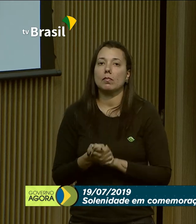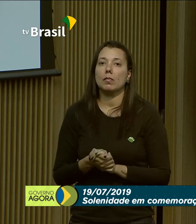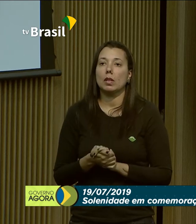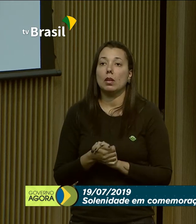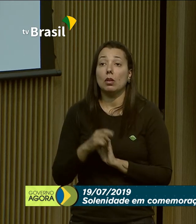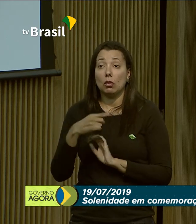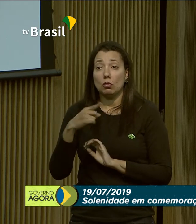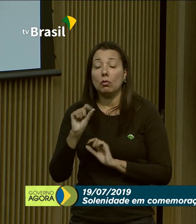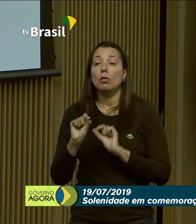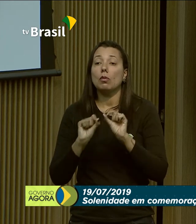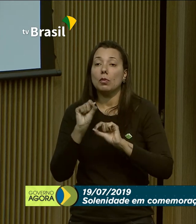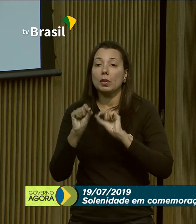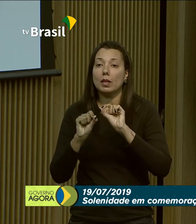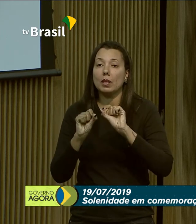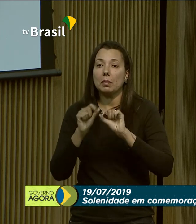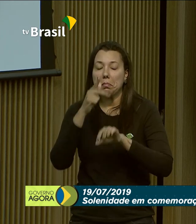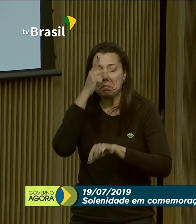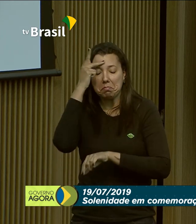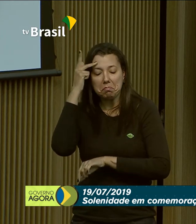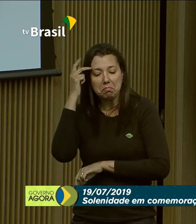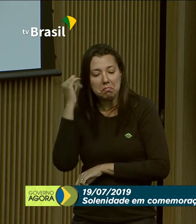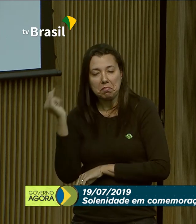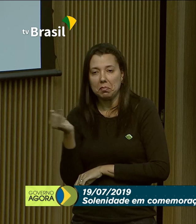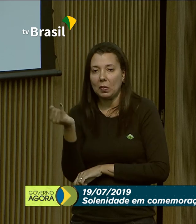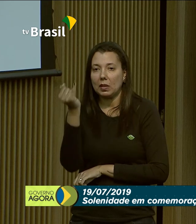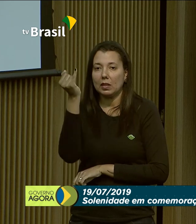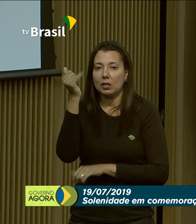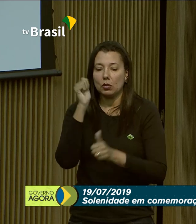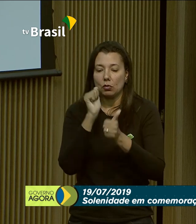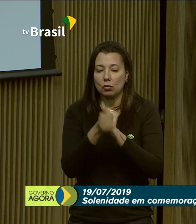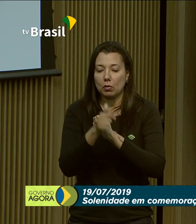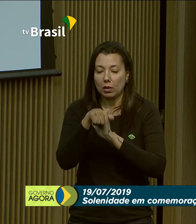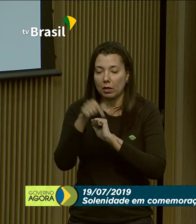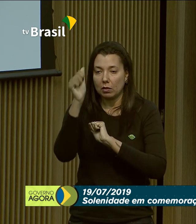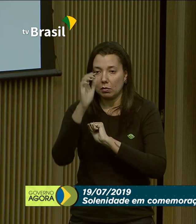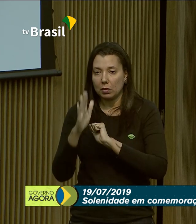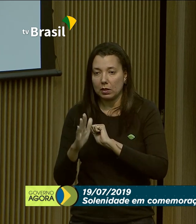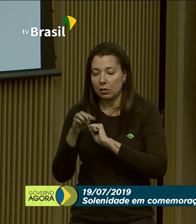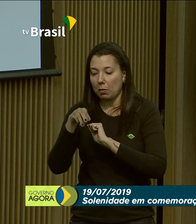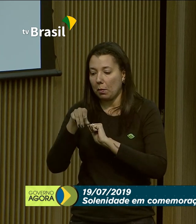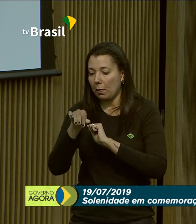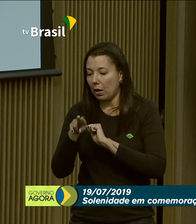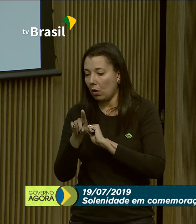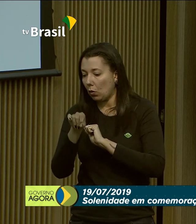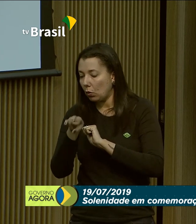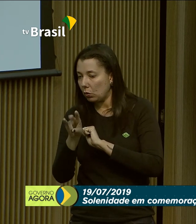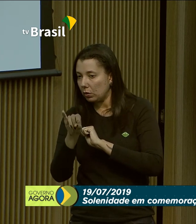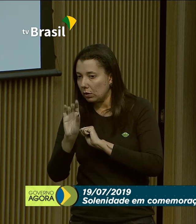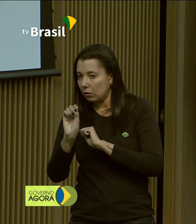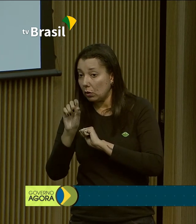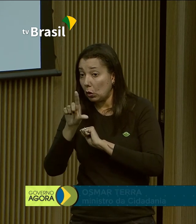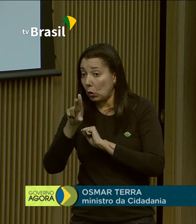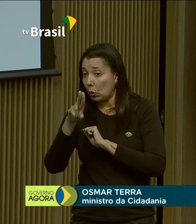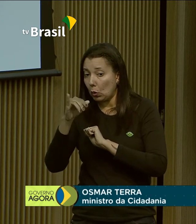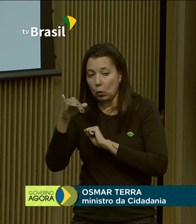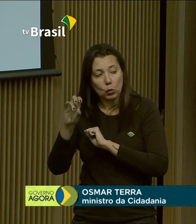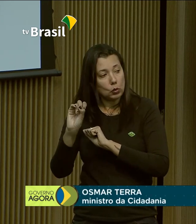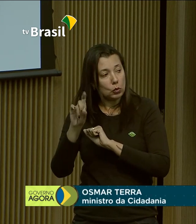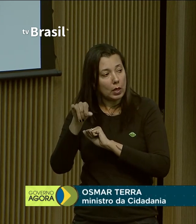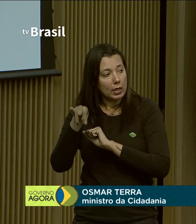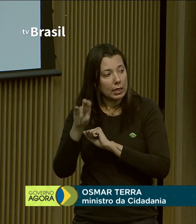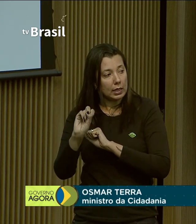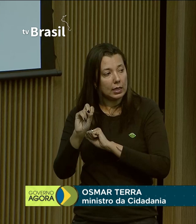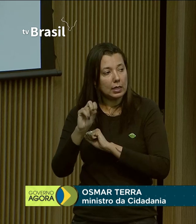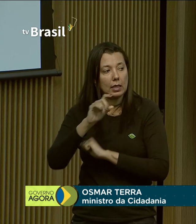figura de enorme relevância no futebol brasileiro. O Mauro da Silva Gomes, o Lúcio, a Lili Peregrino,